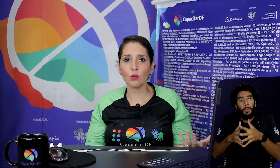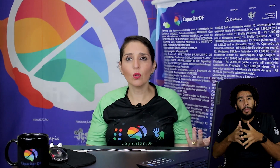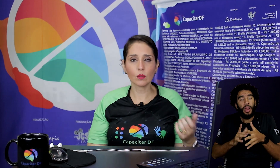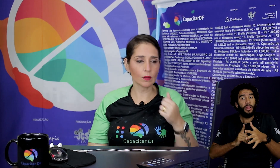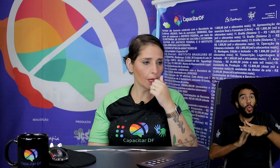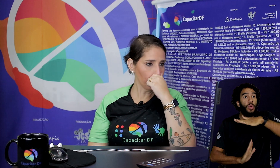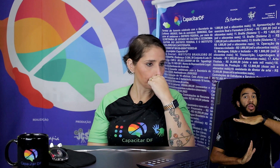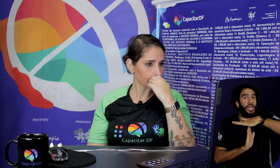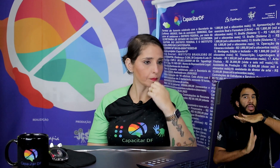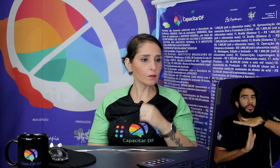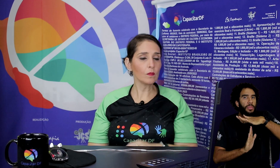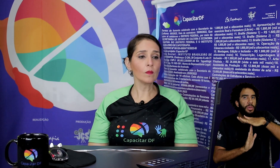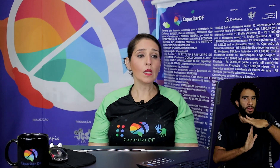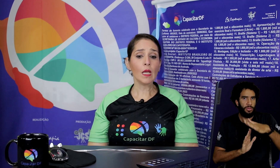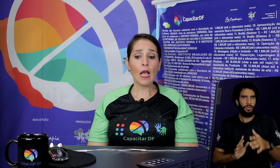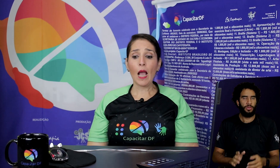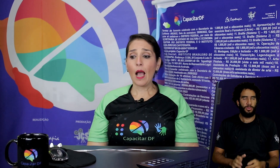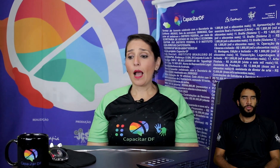espaço do outro, né?